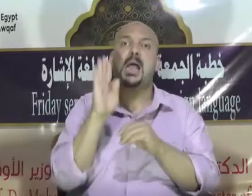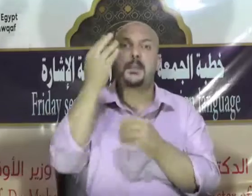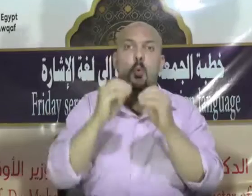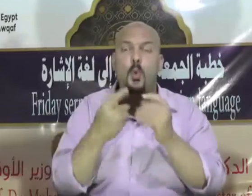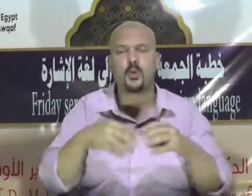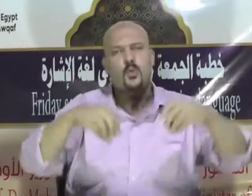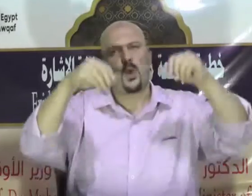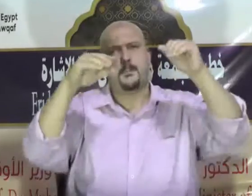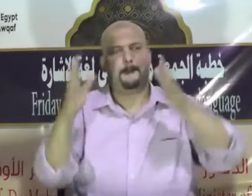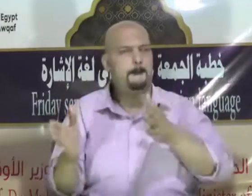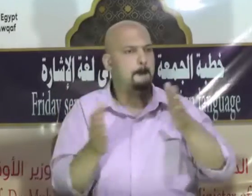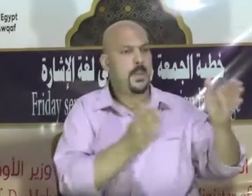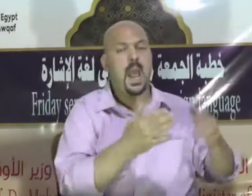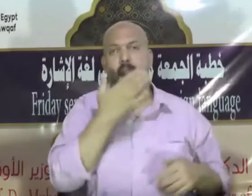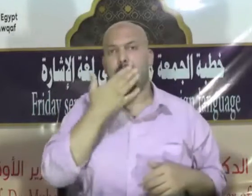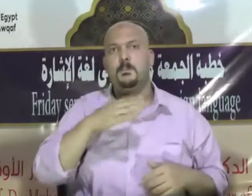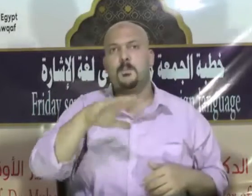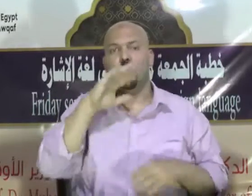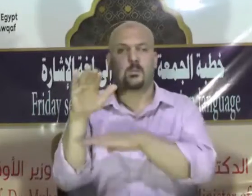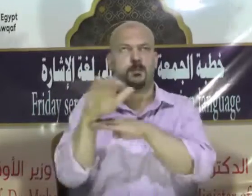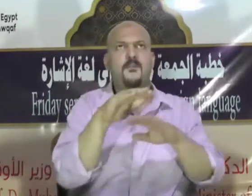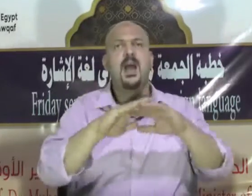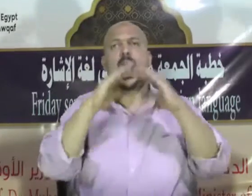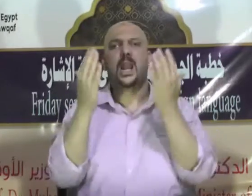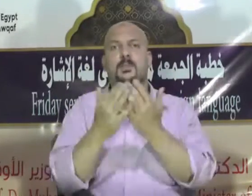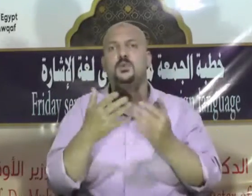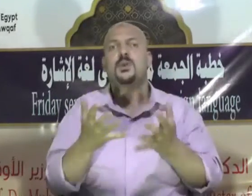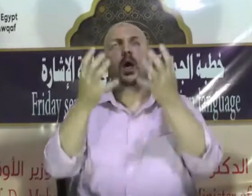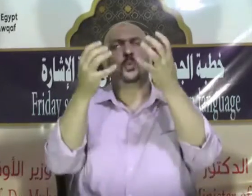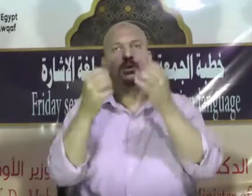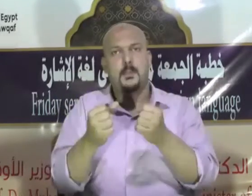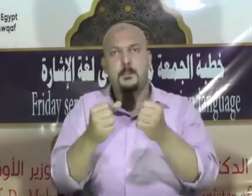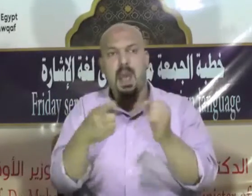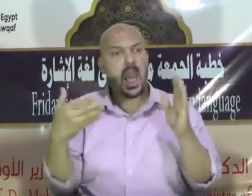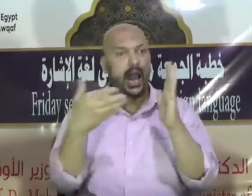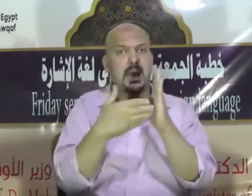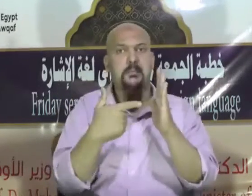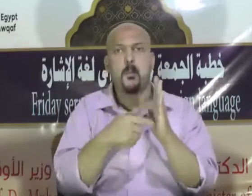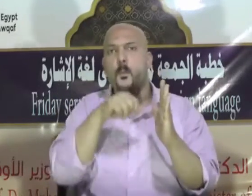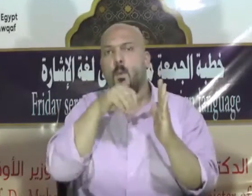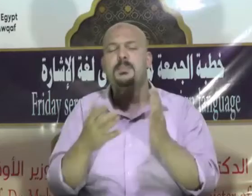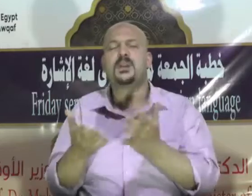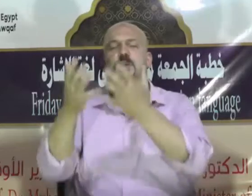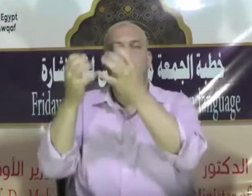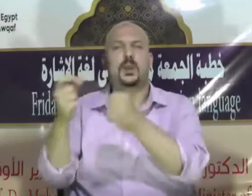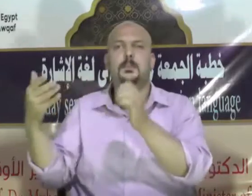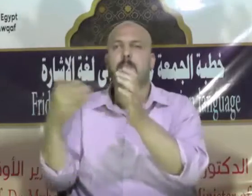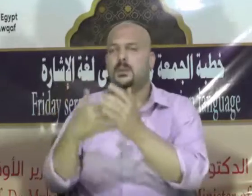الحمد لله رب العالمين، والصلاة والسلام على خاتم الأنبياء والمرسلين سيدنا محمد